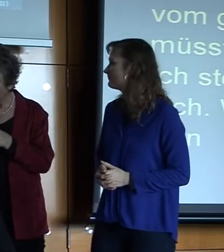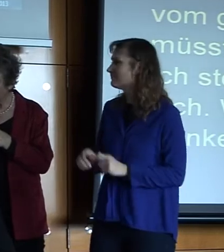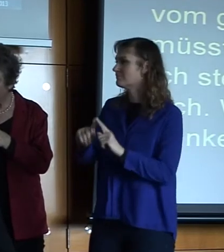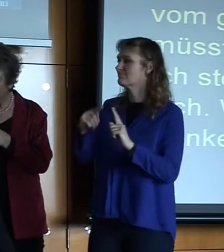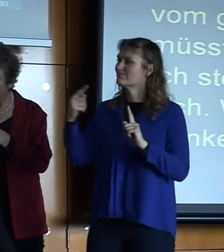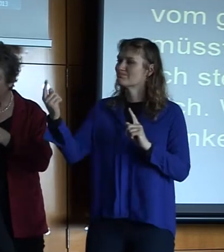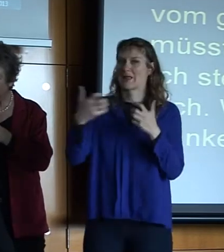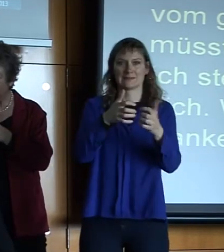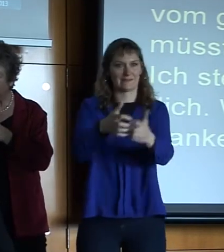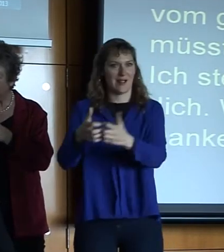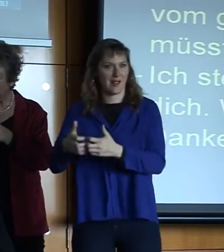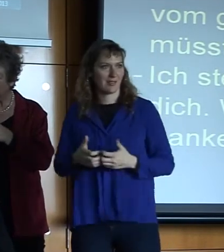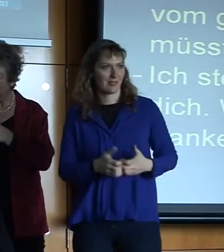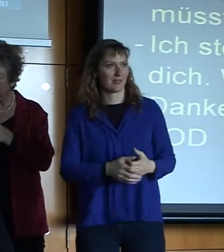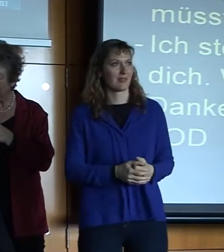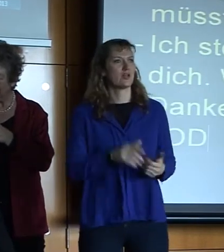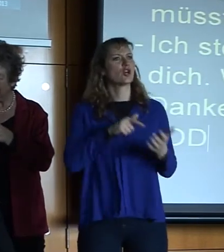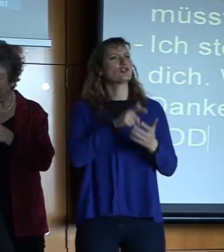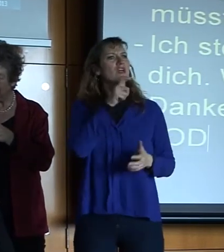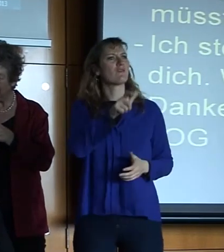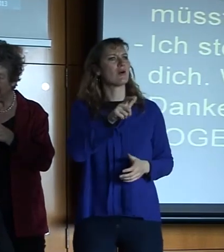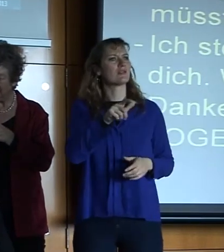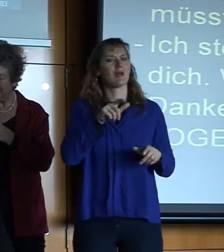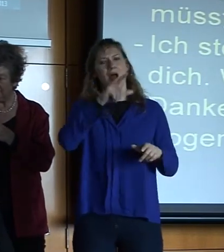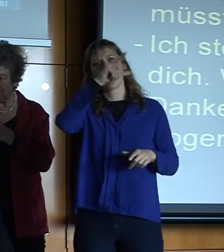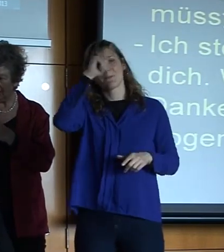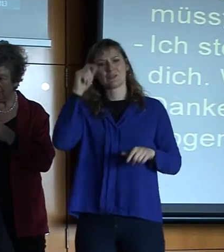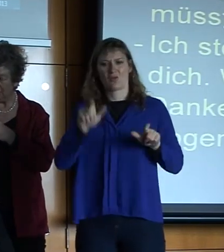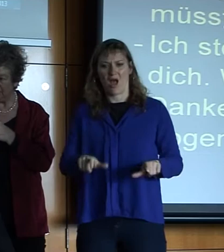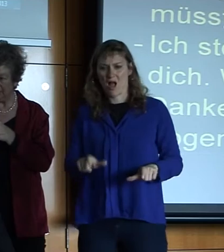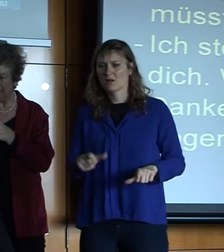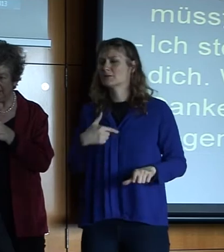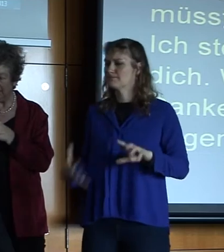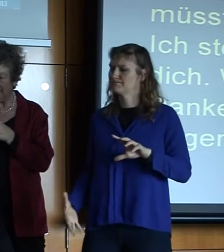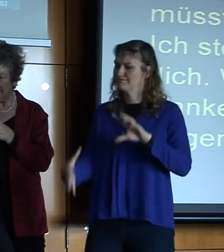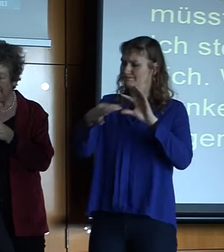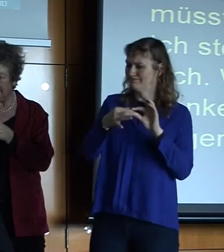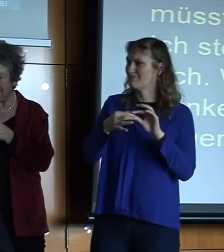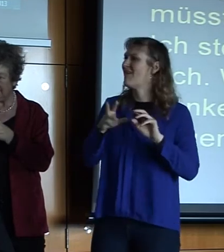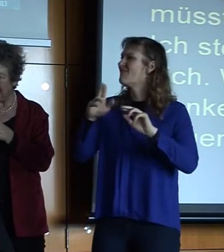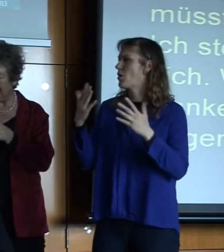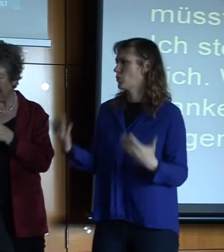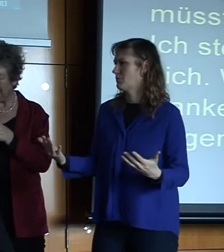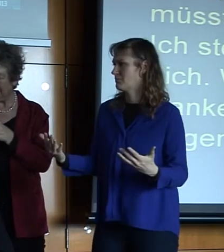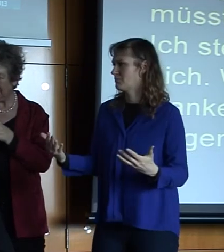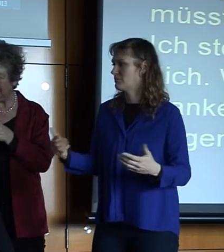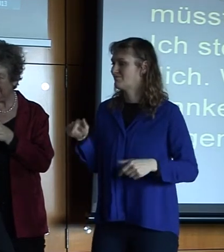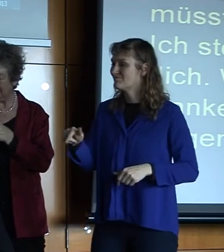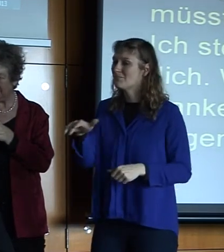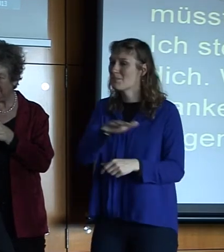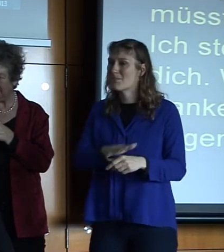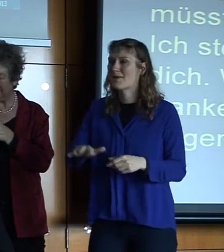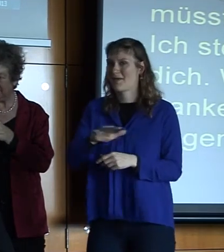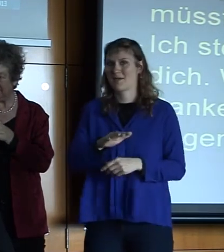Bogen sozusagen. Und bei dem Stichwort alte Menschen möchte ich anknüpfen, weil das auch ein Gebiet ist, das